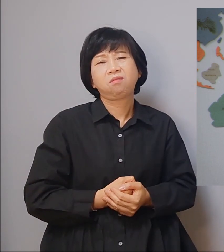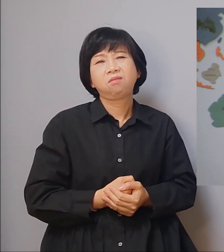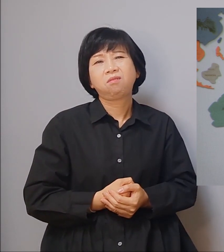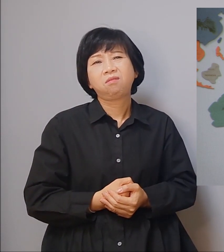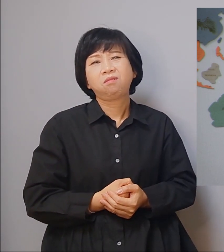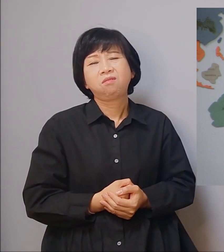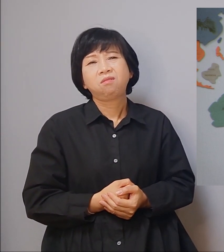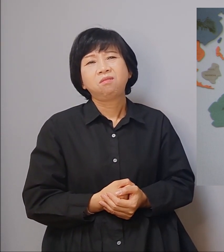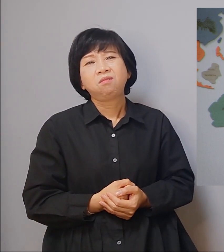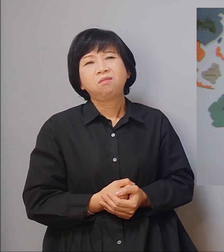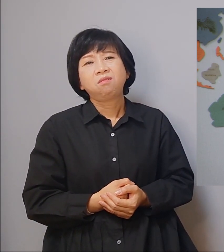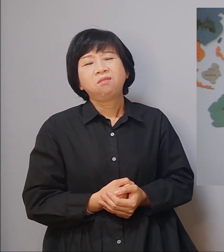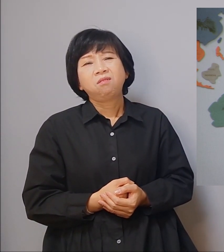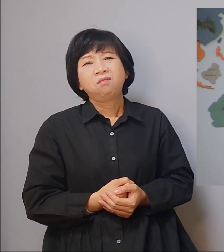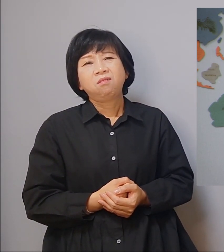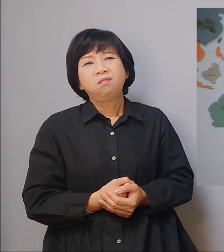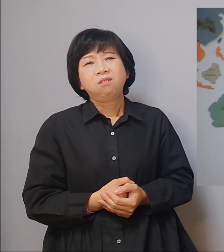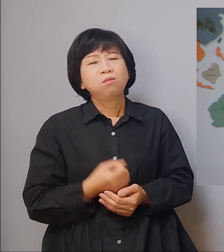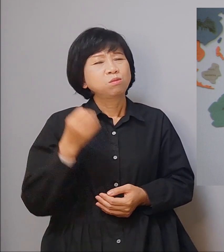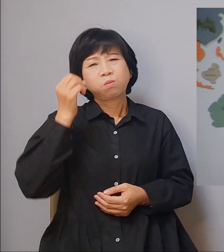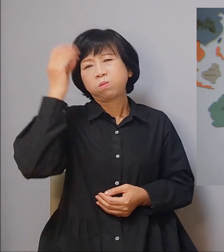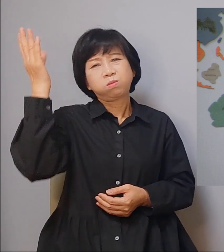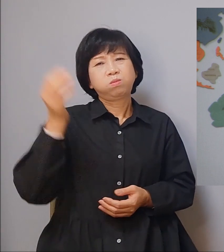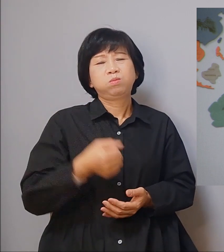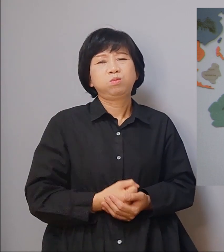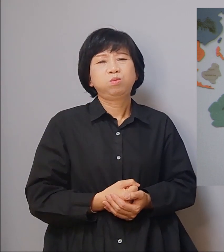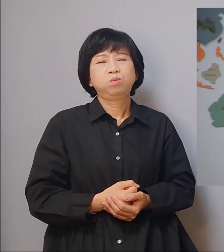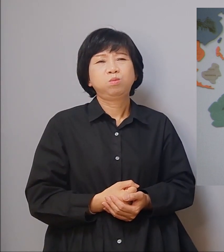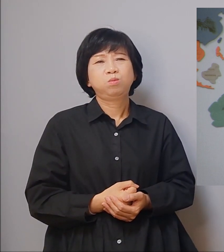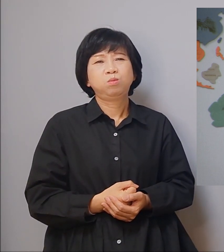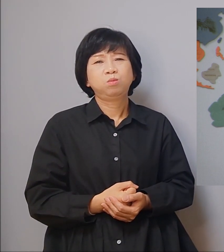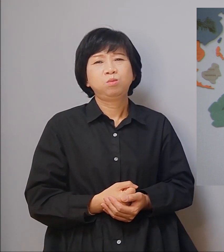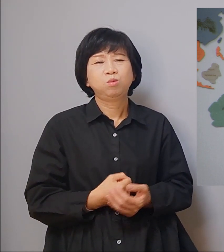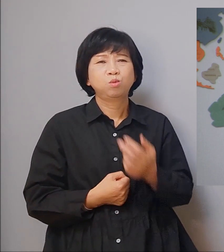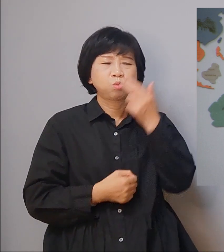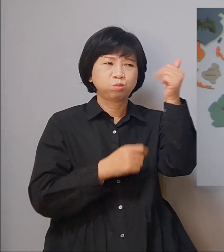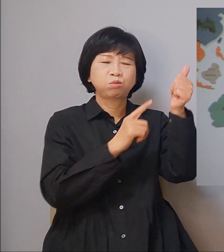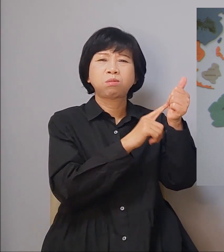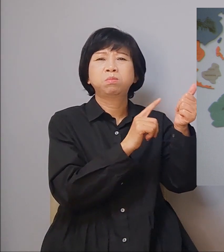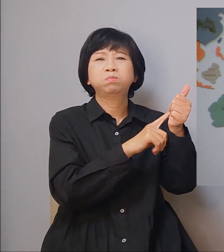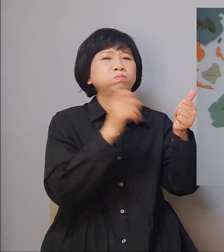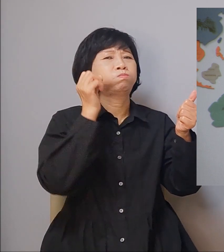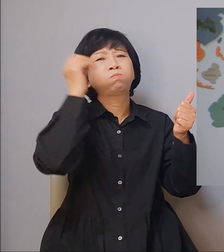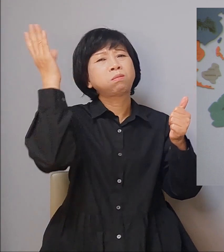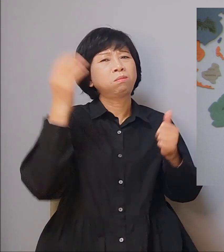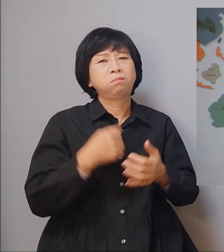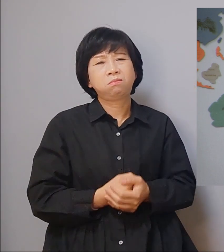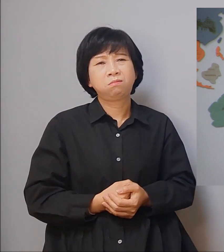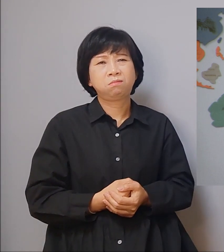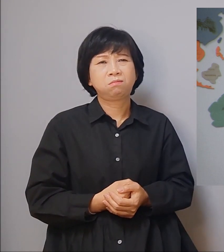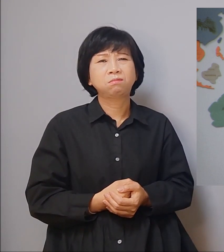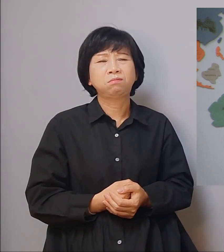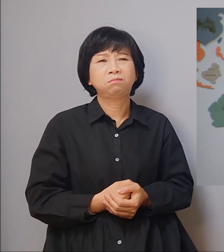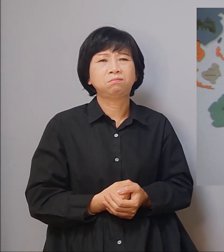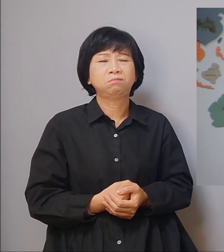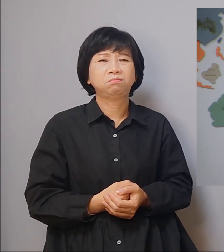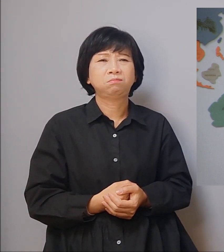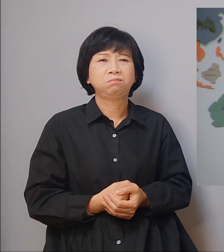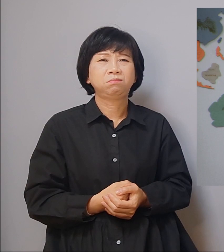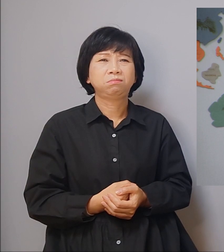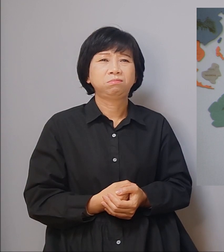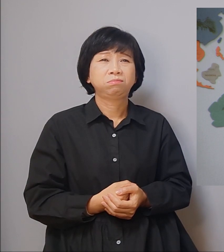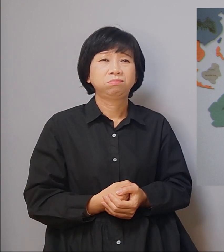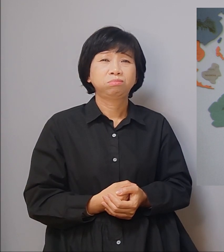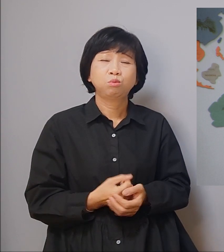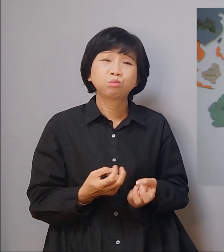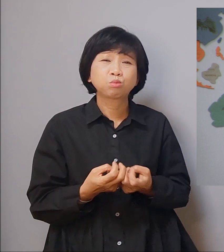그를 잊어버렸어요. 분명 흐릿흐릿하게 였지만